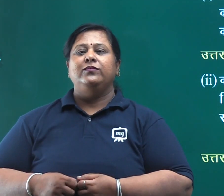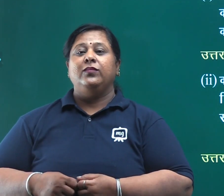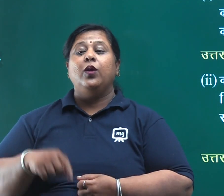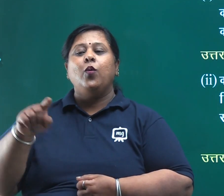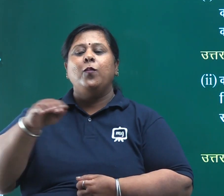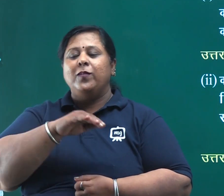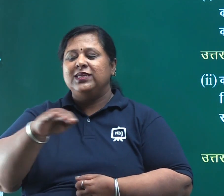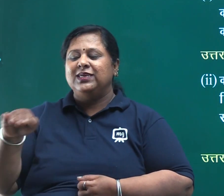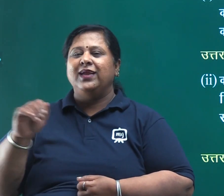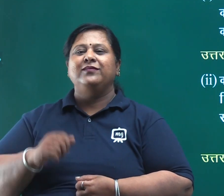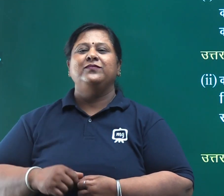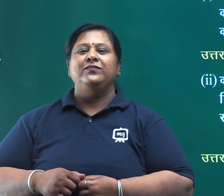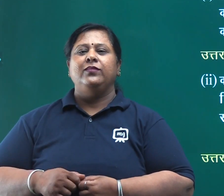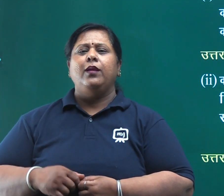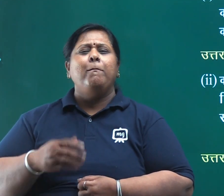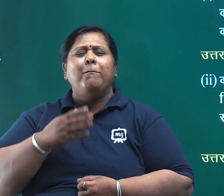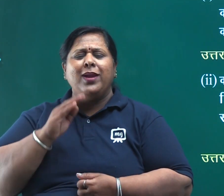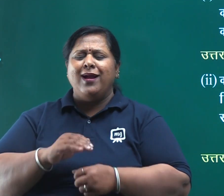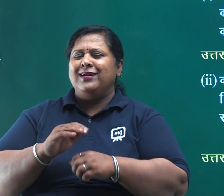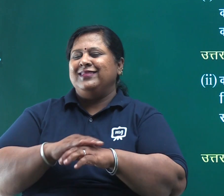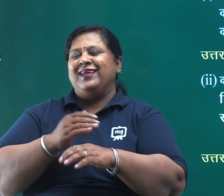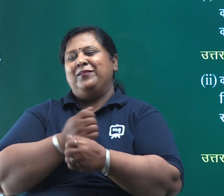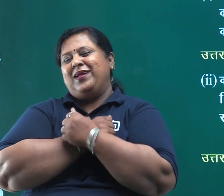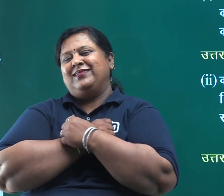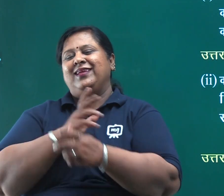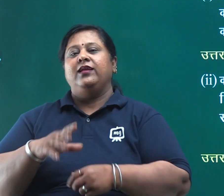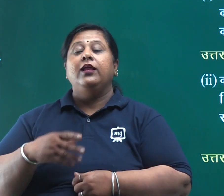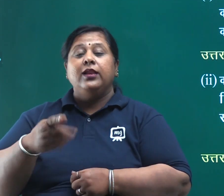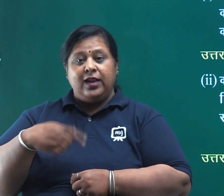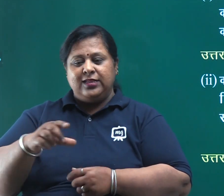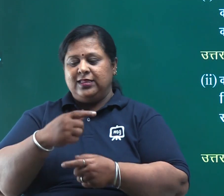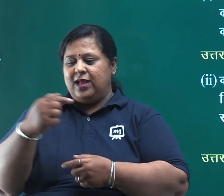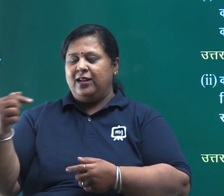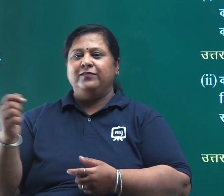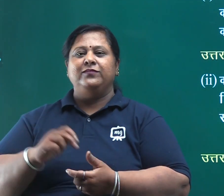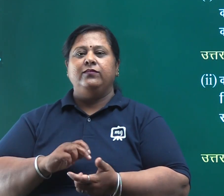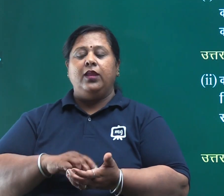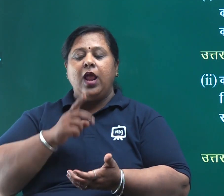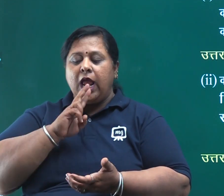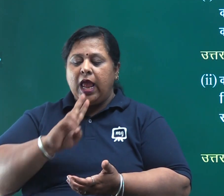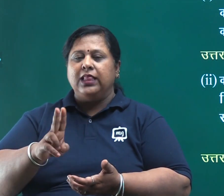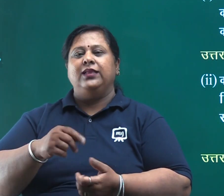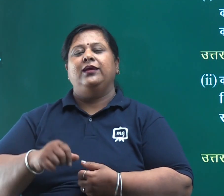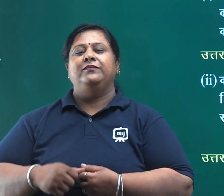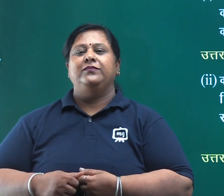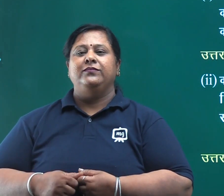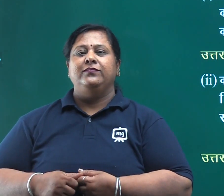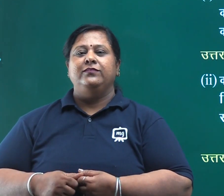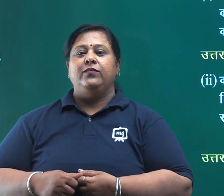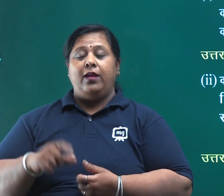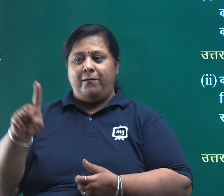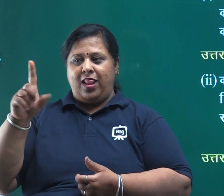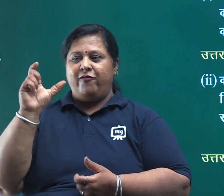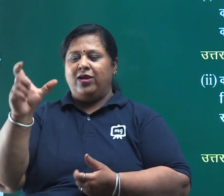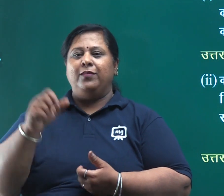को बच्चे प्यार से रिक्त स्थान कहते थे।